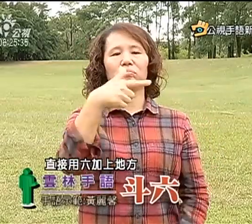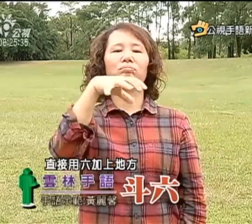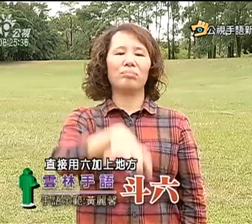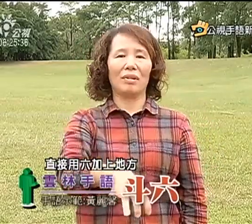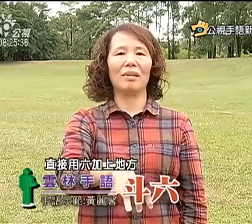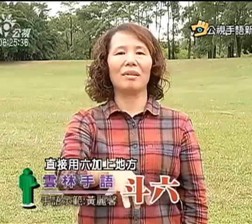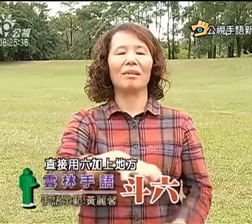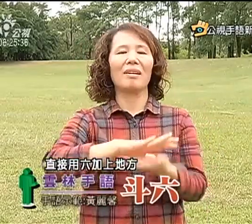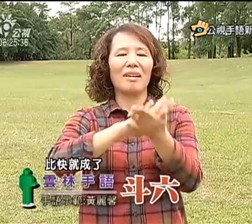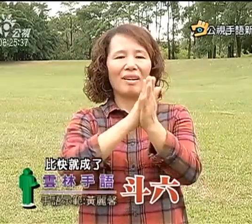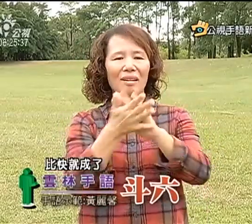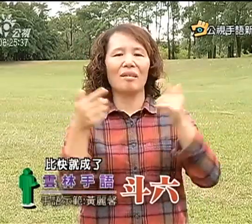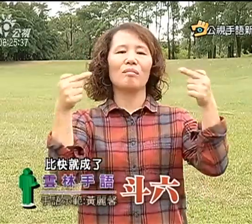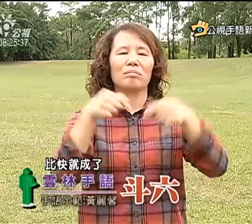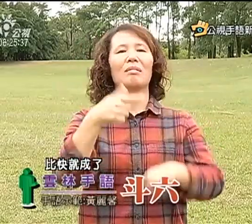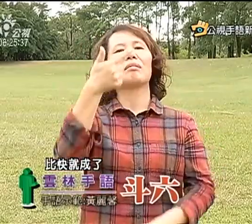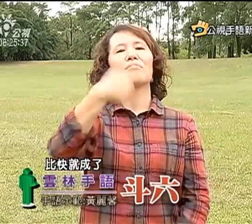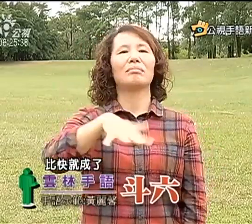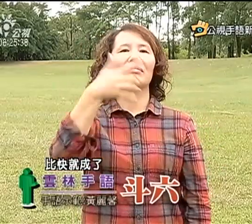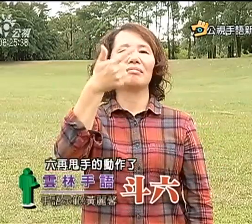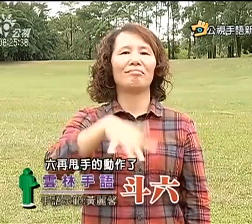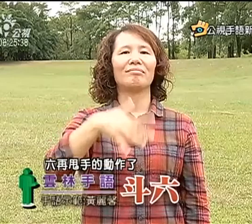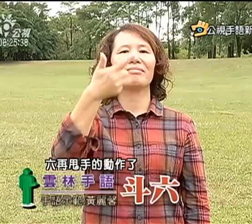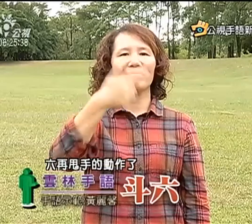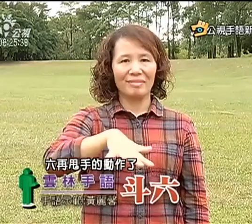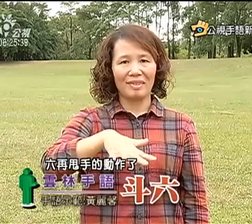地方，比快就成了六在甩手的动作